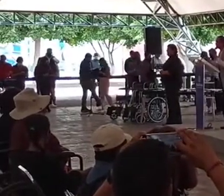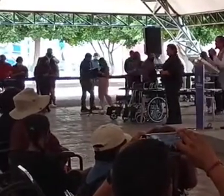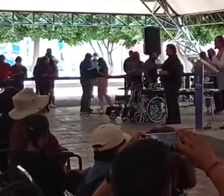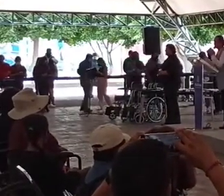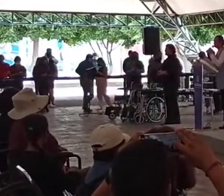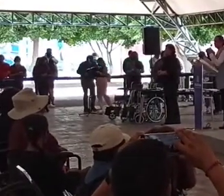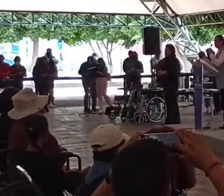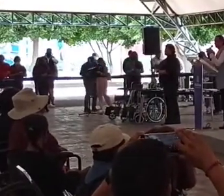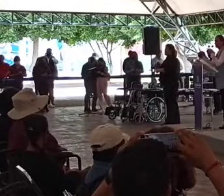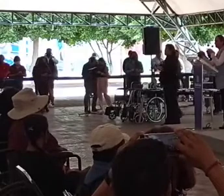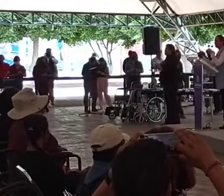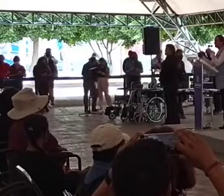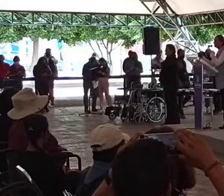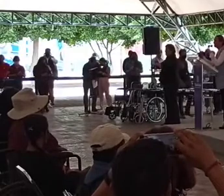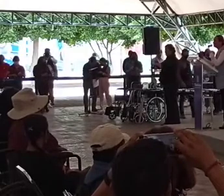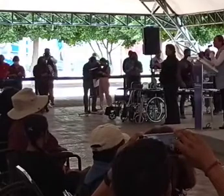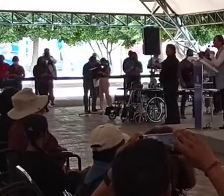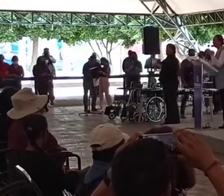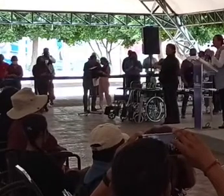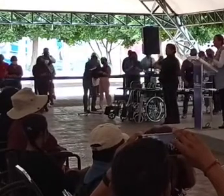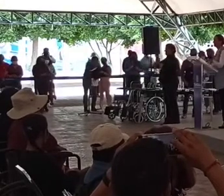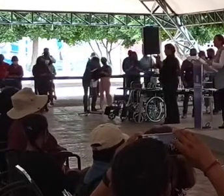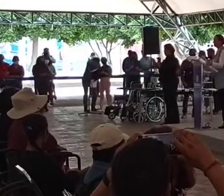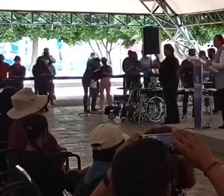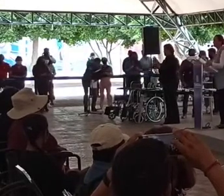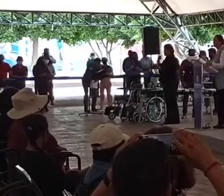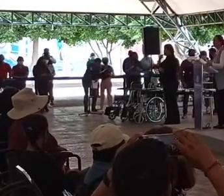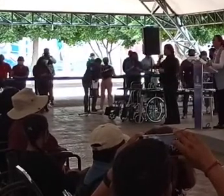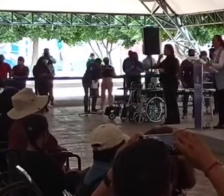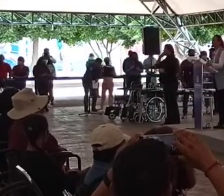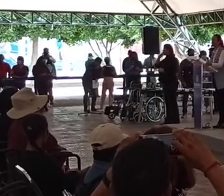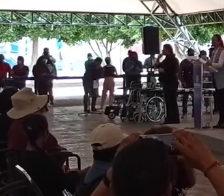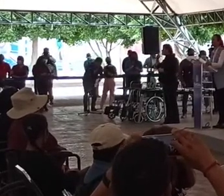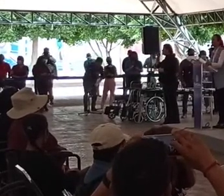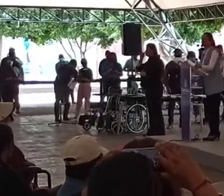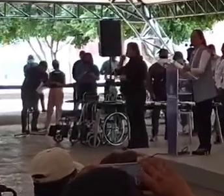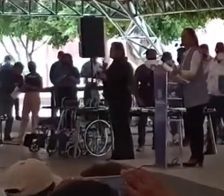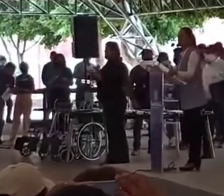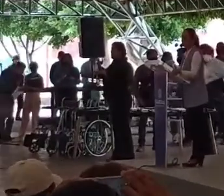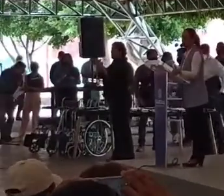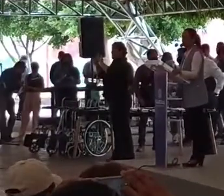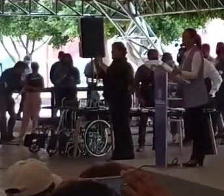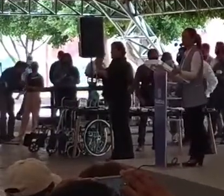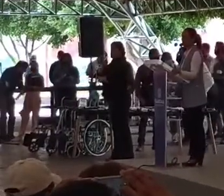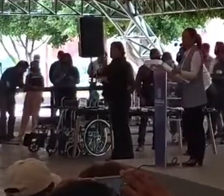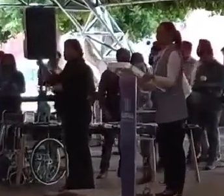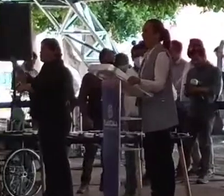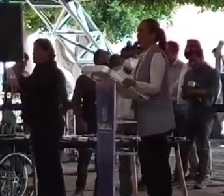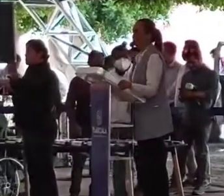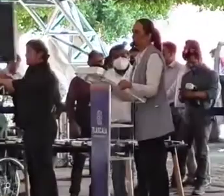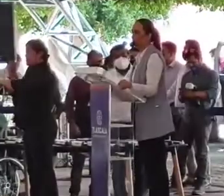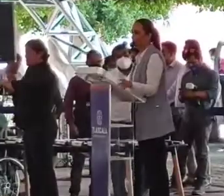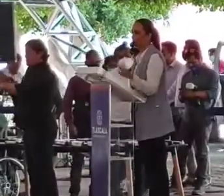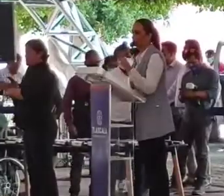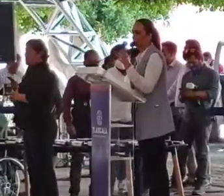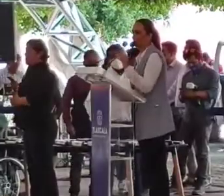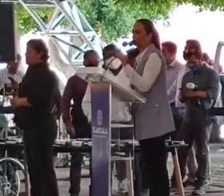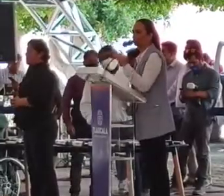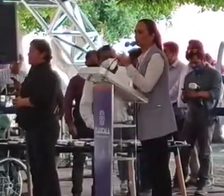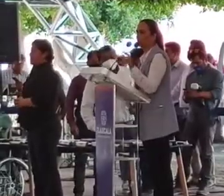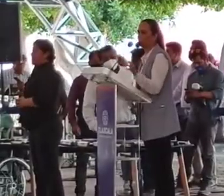Muy buenos días a todos, niños, niñas del estado de Tlaxcala, a todos los beneficiarios. Queremos darles